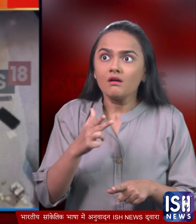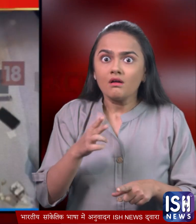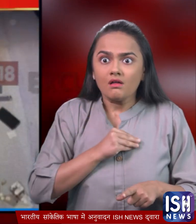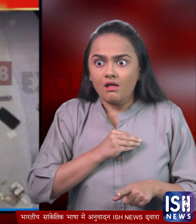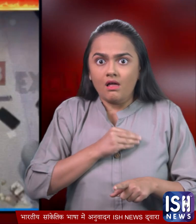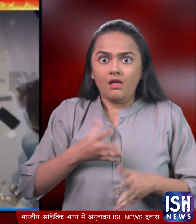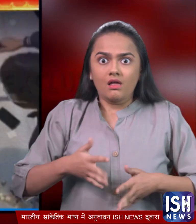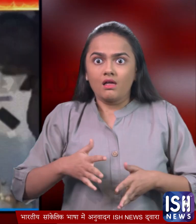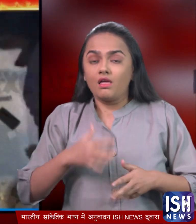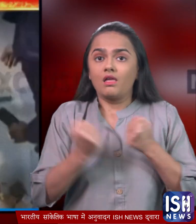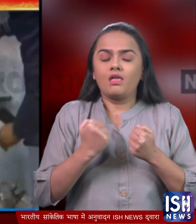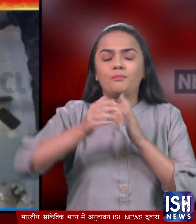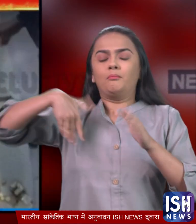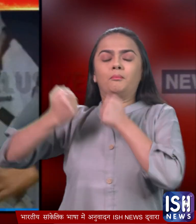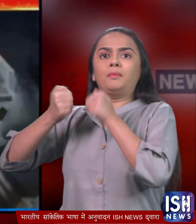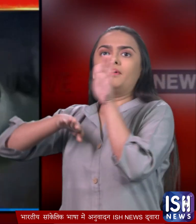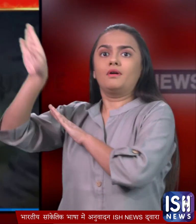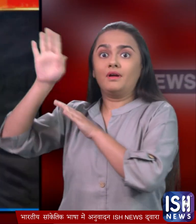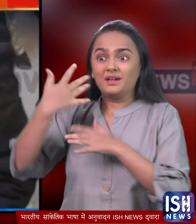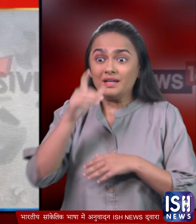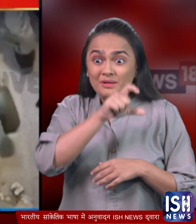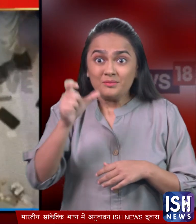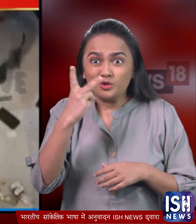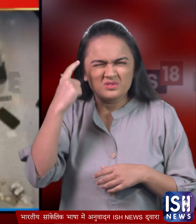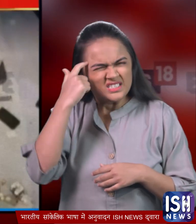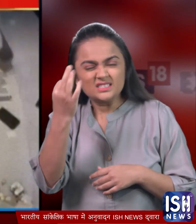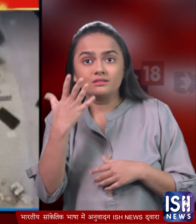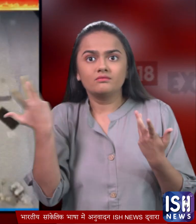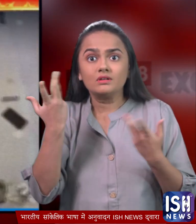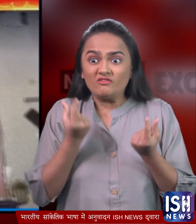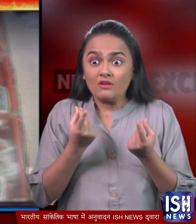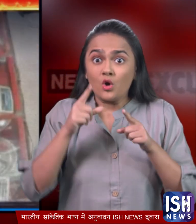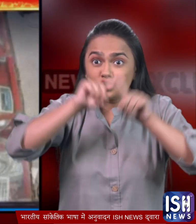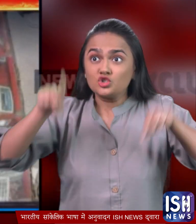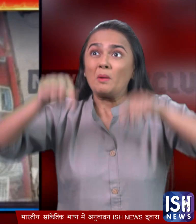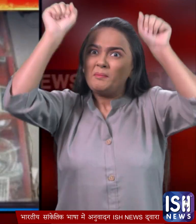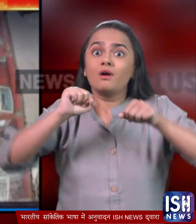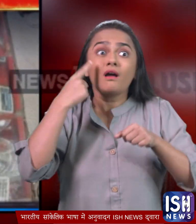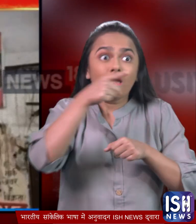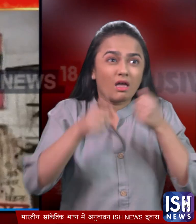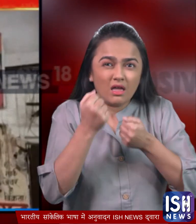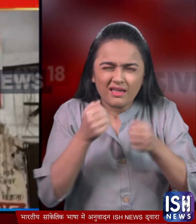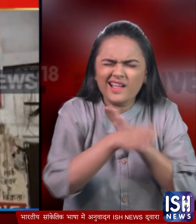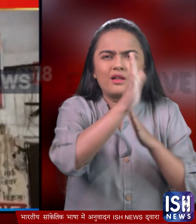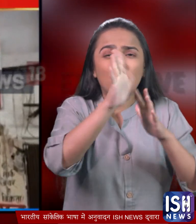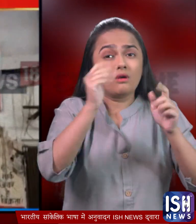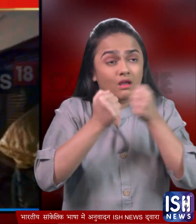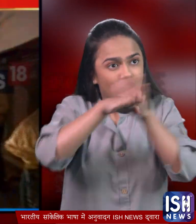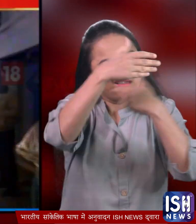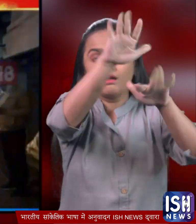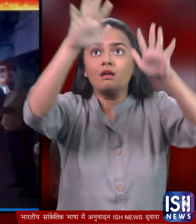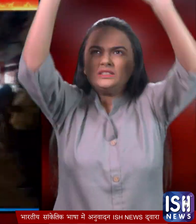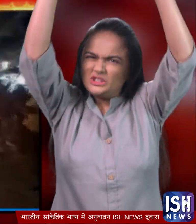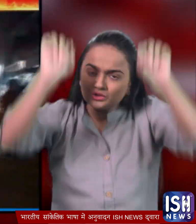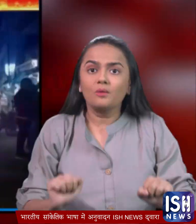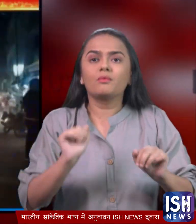बढ़े, उसके हाथ पांव फूल गए और वो वहां से भाग निकला। दोनों लोगों ने समझदारी दिखाते हुए पहले दुकान का शटर बंद किया ताकि किसी तरह का कोई नुकसान न हो।